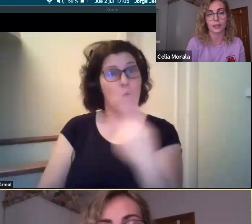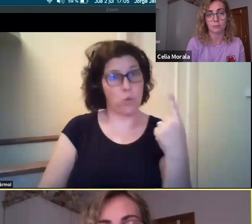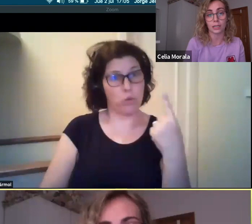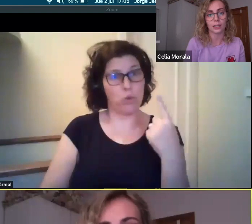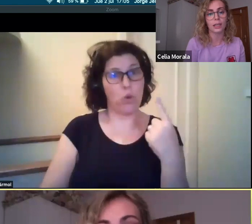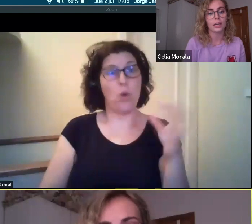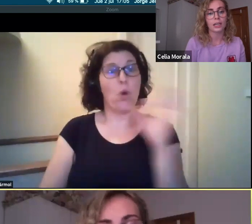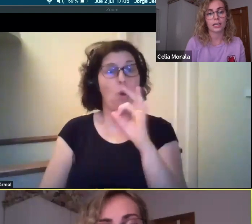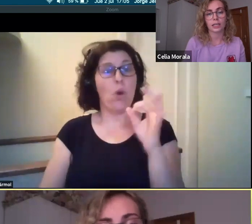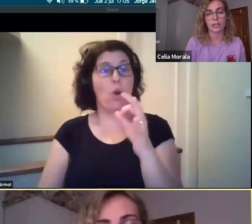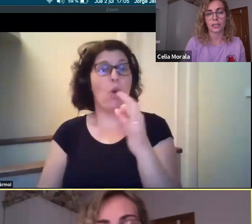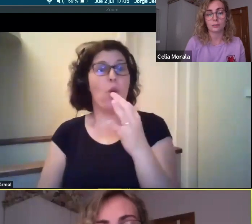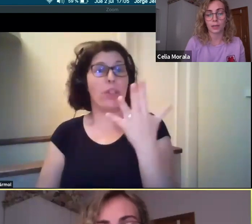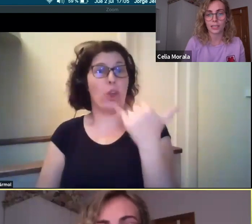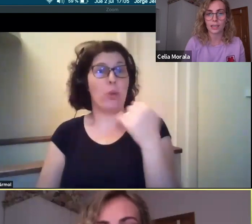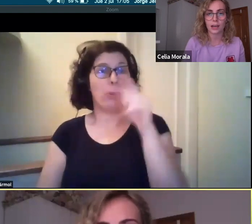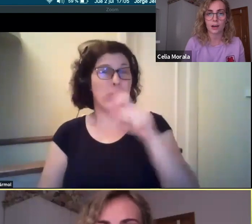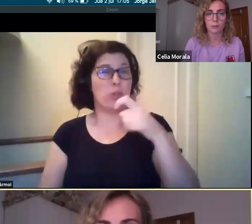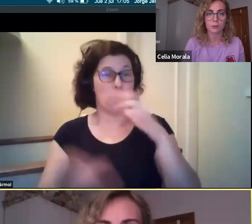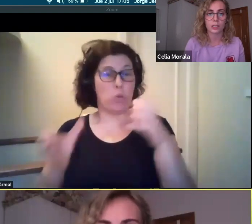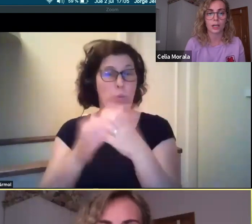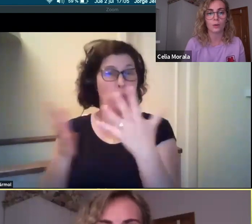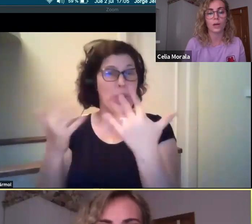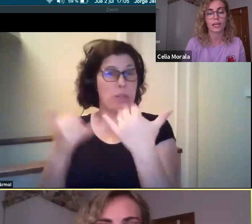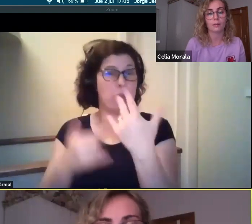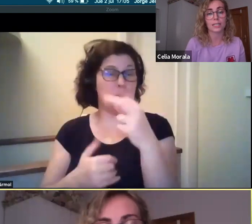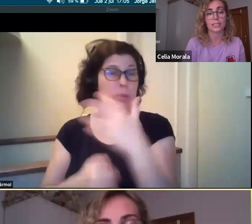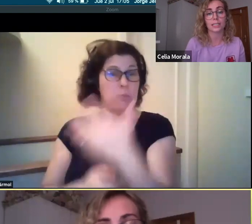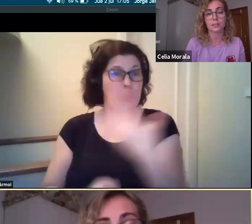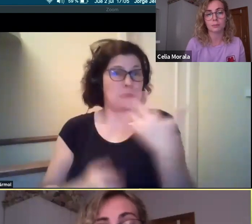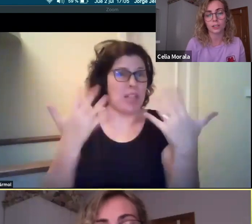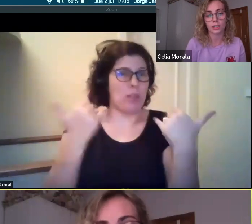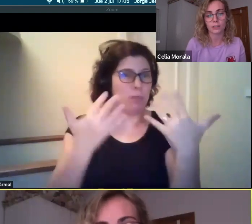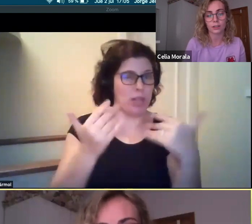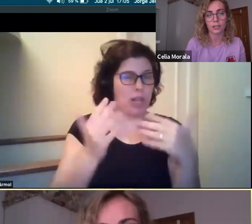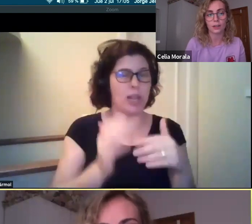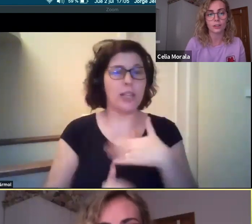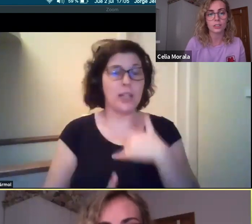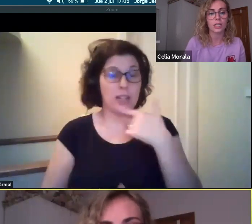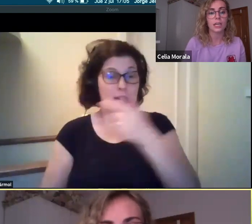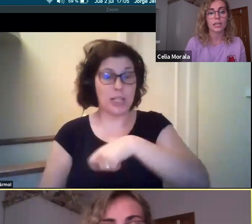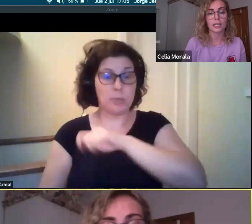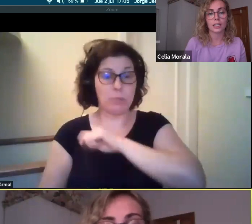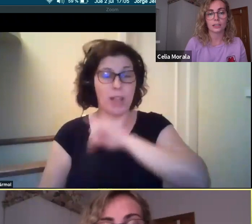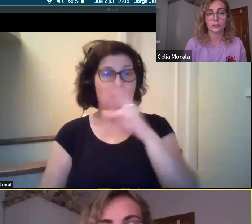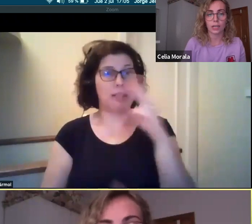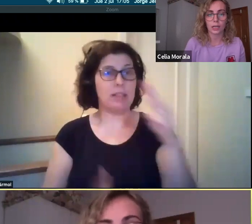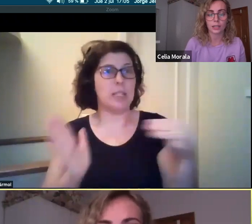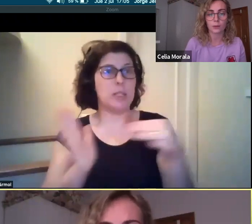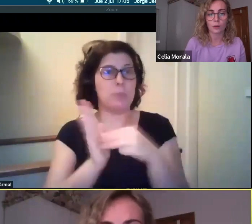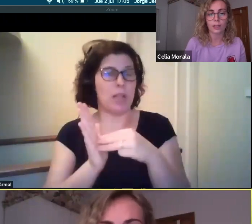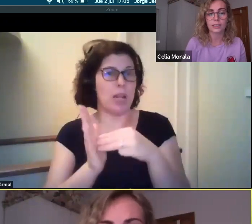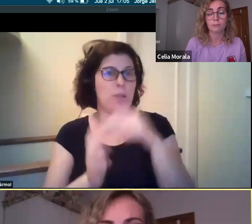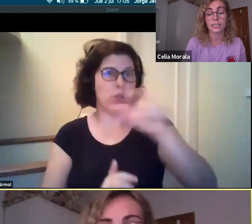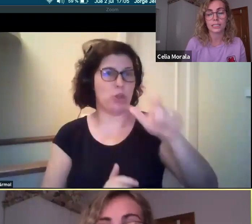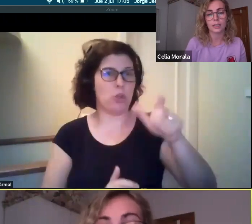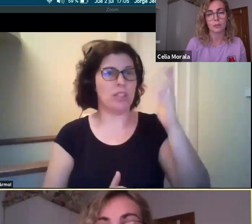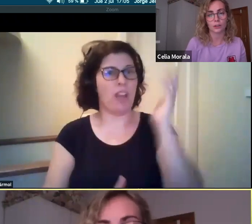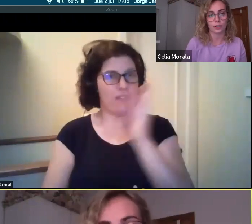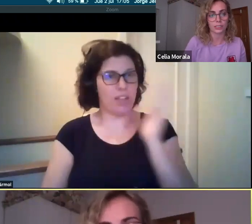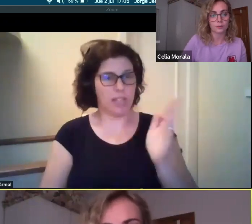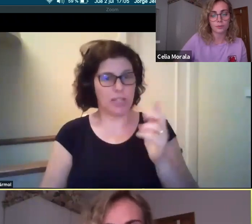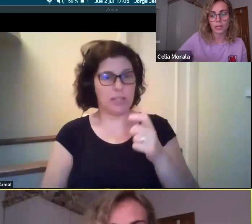cada 10.000. En España ahora mismo se calcula que hay más de 3 millones de afectados y en total en Europa